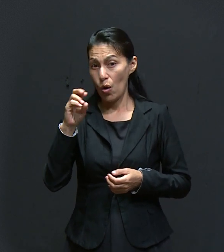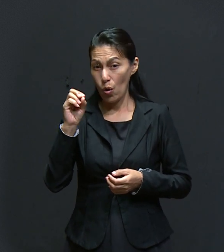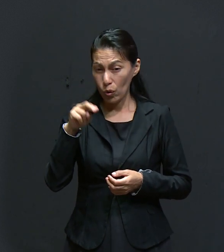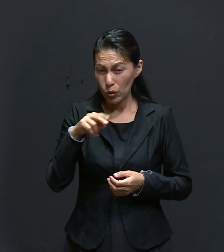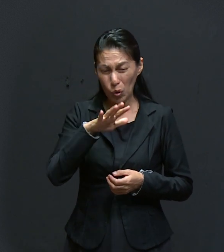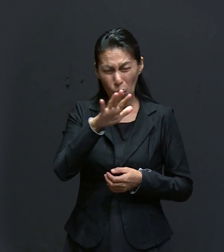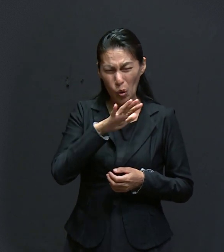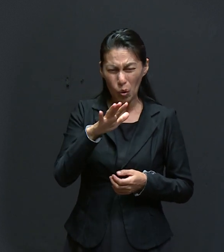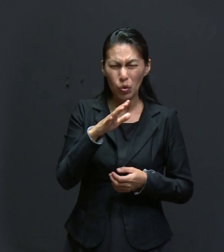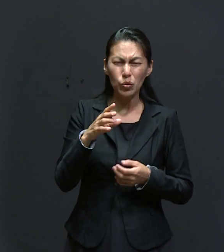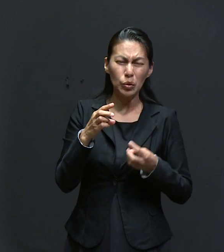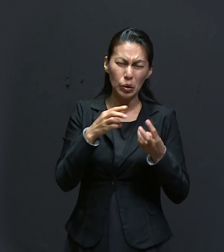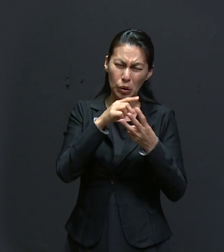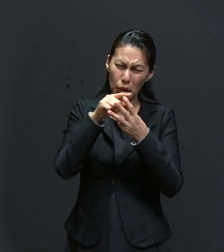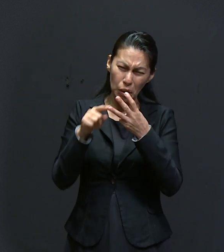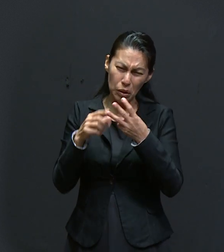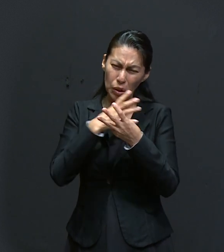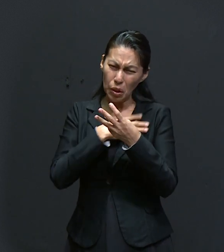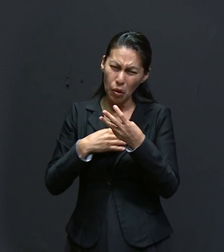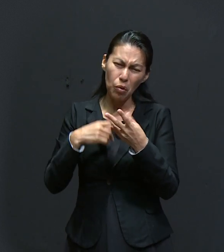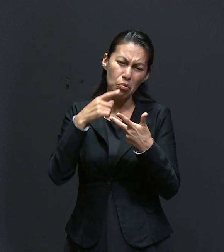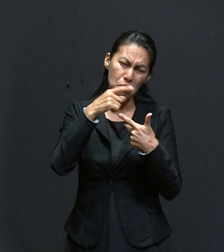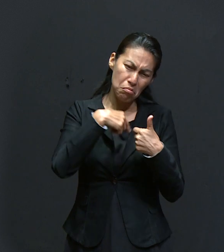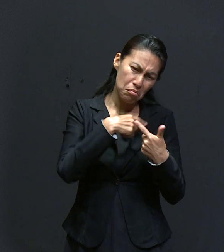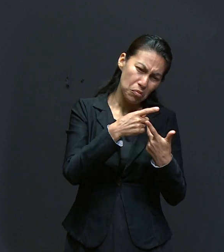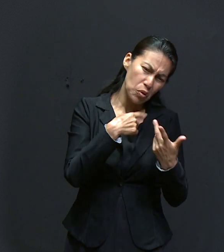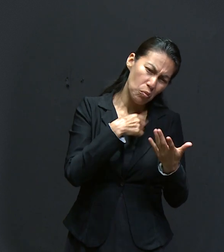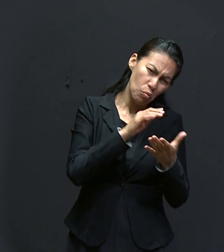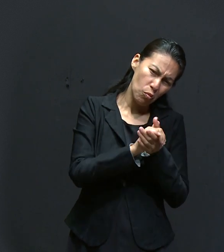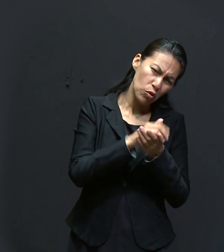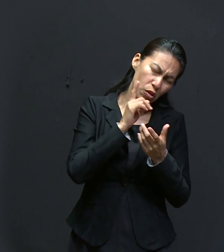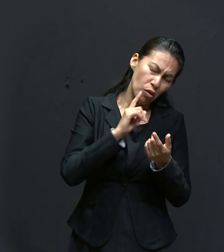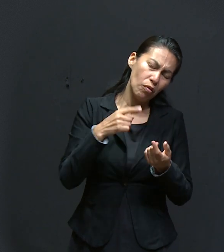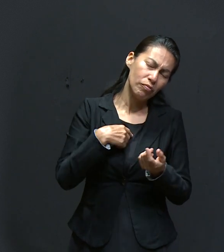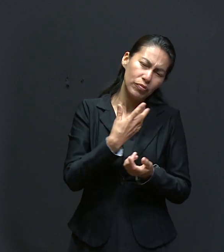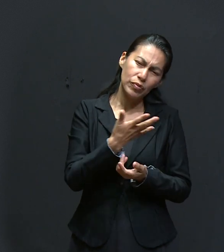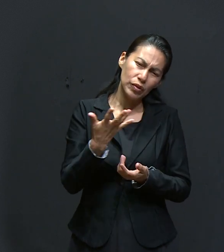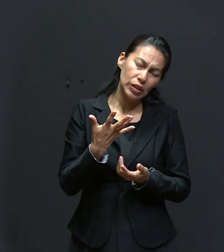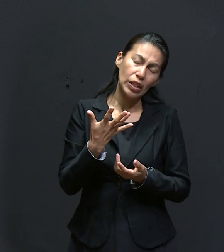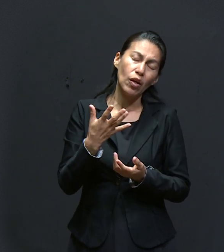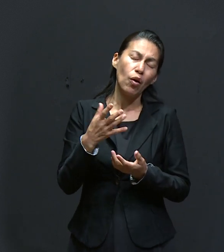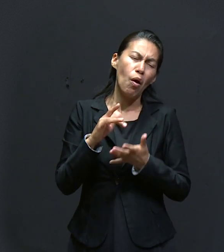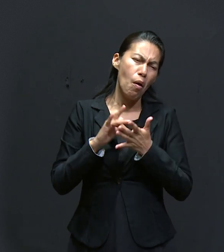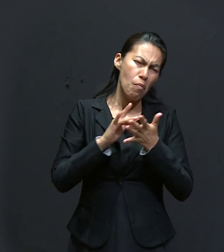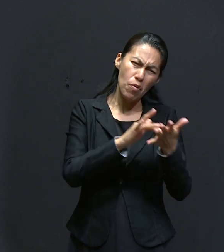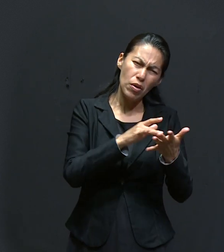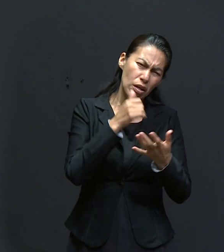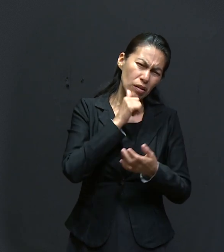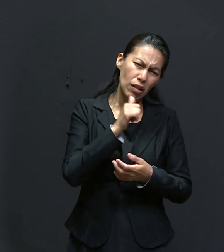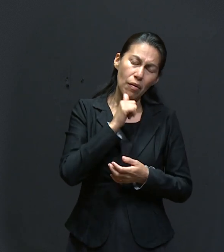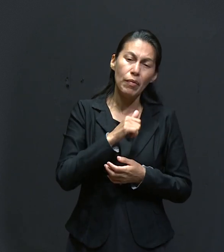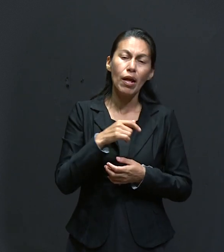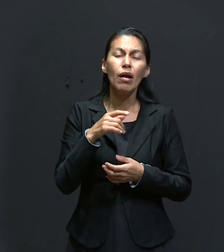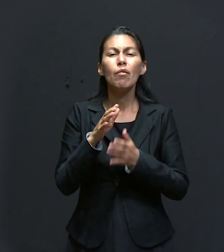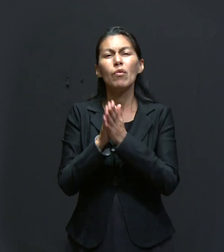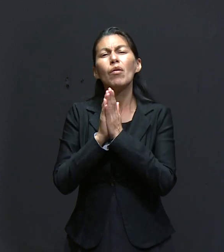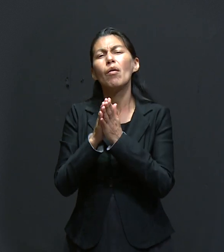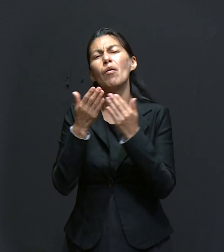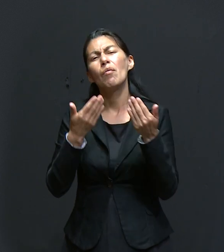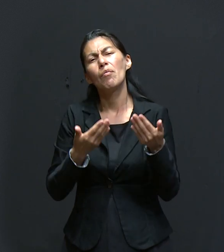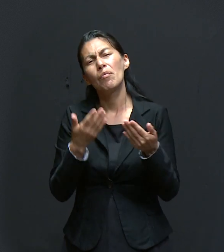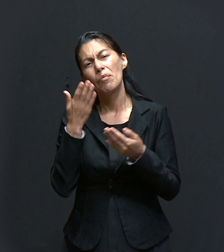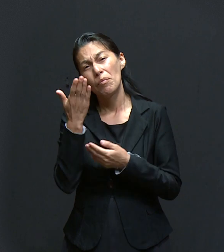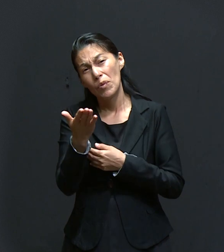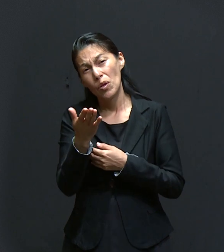les sirvamos a él en su iglesia amén amén además pido por la bebe jimena que está en el hospital hace